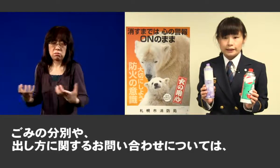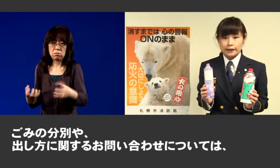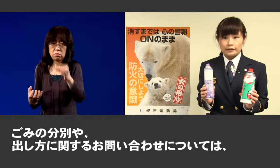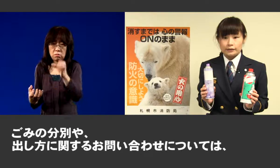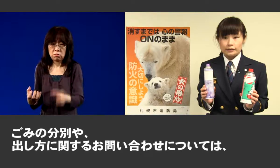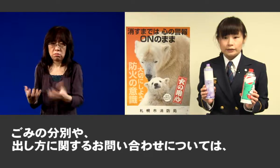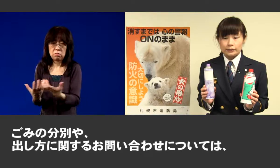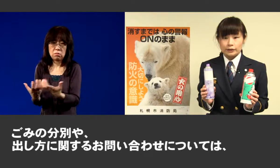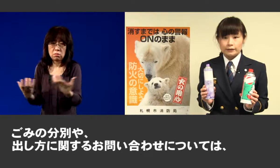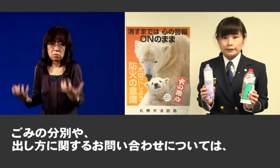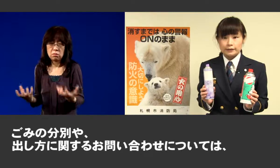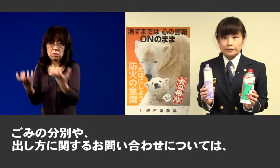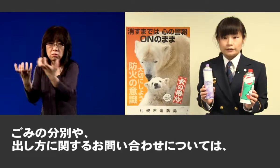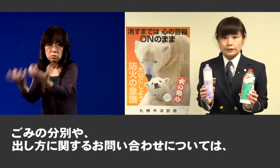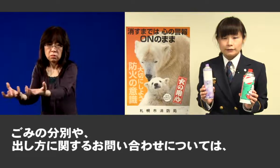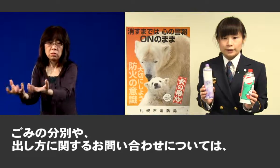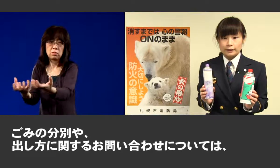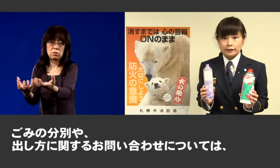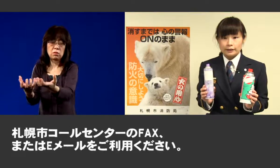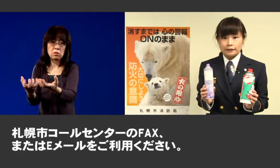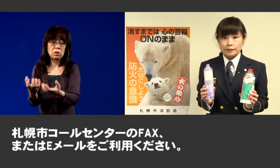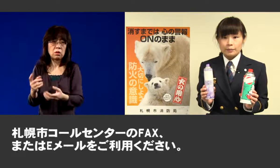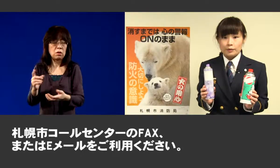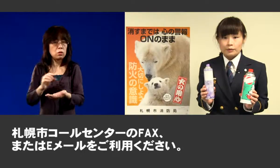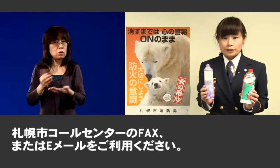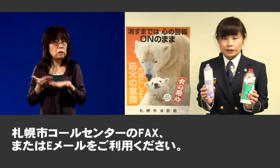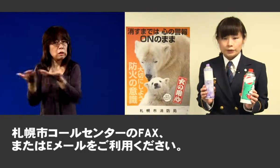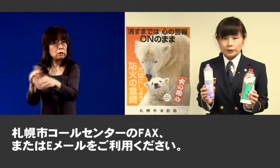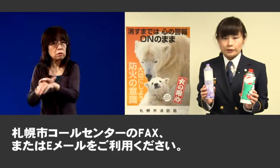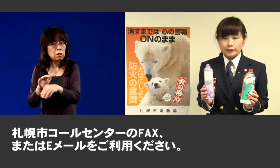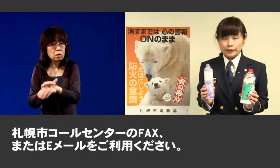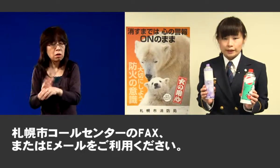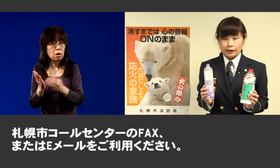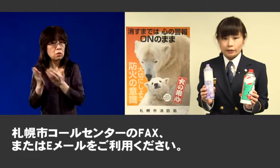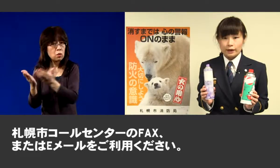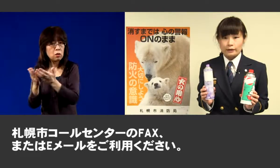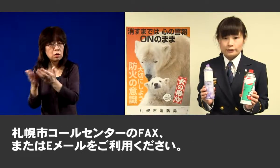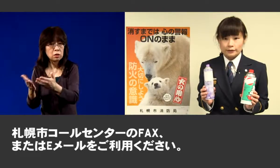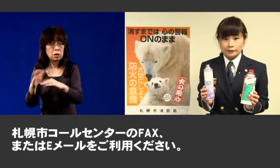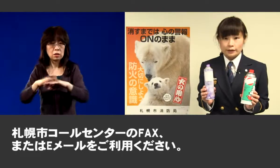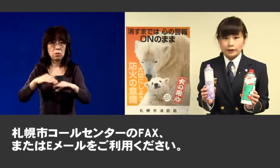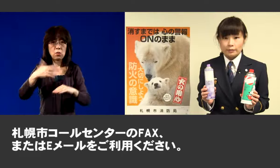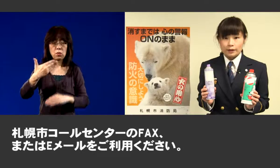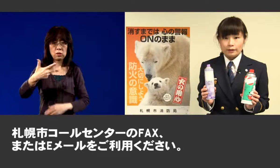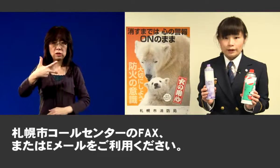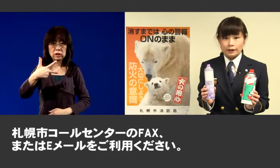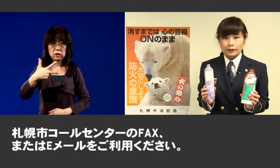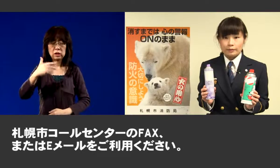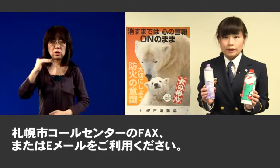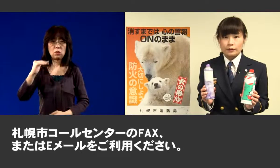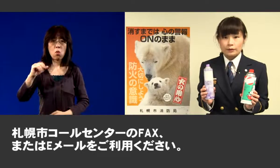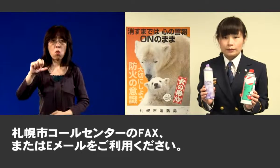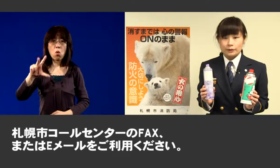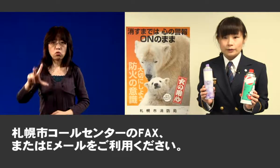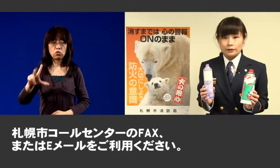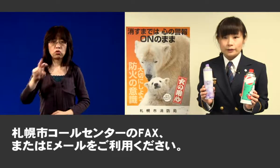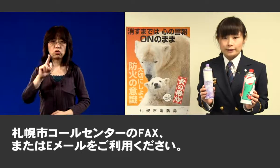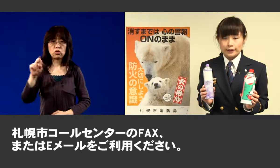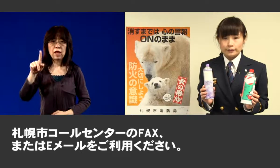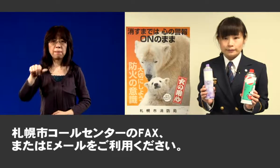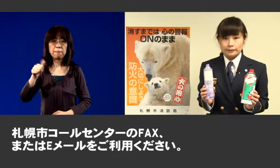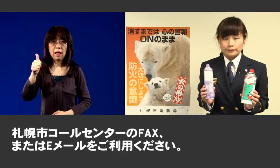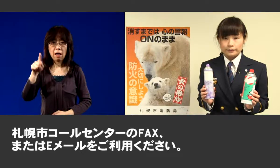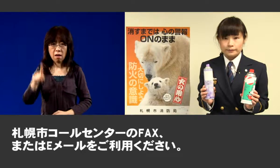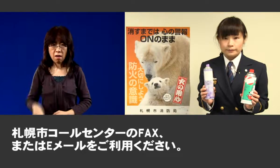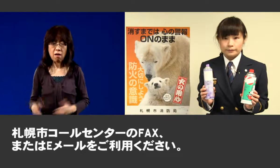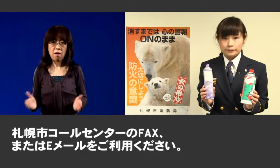し方に関するお問い合わせについては、札幌市コールセンターのファックスまたは E メールをご利用